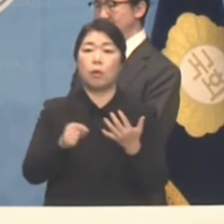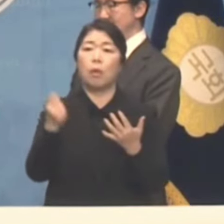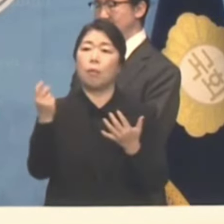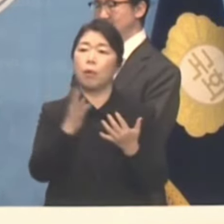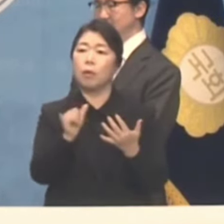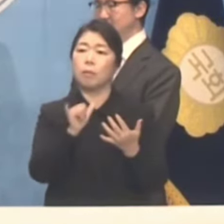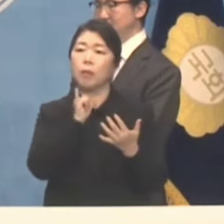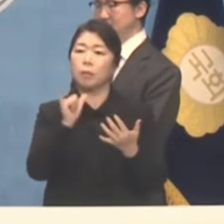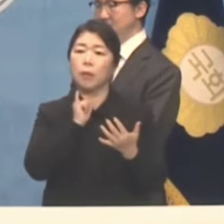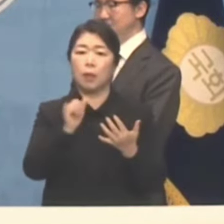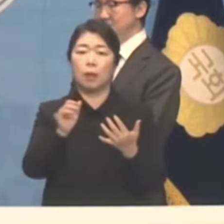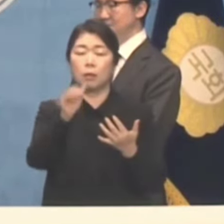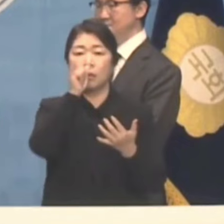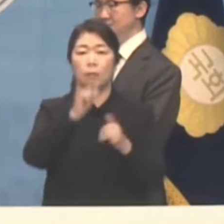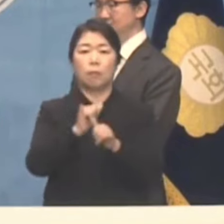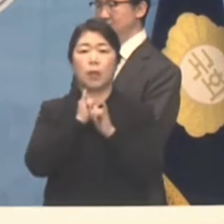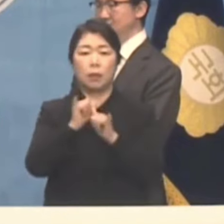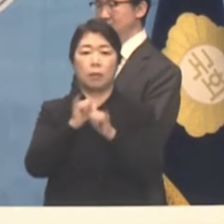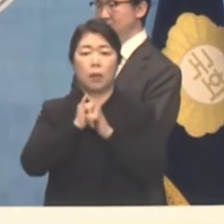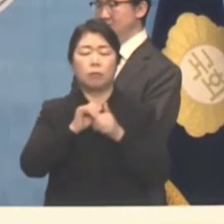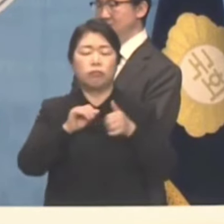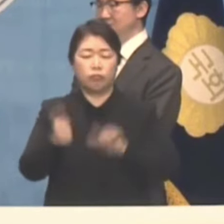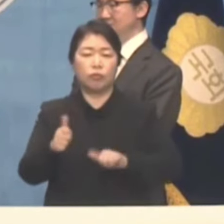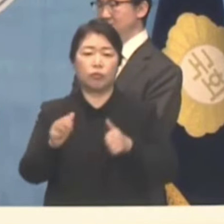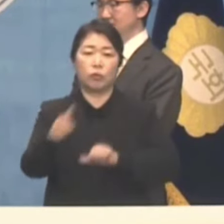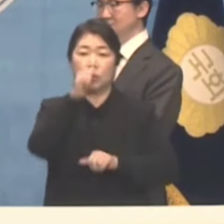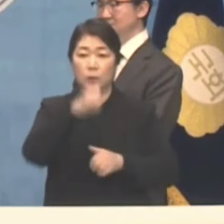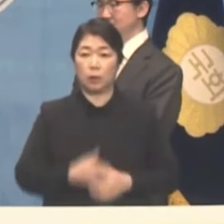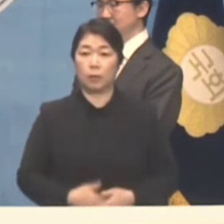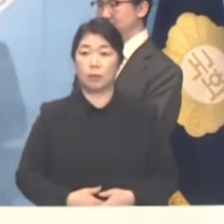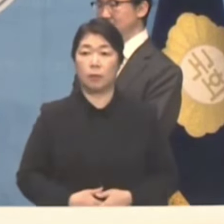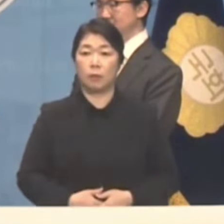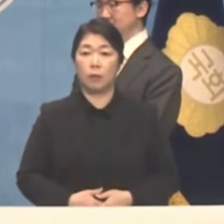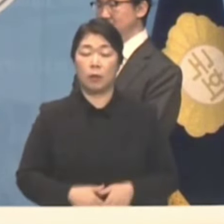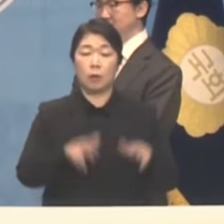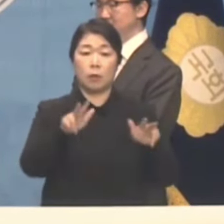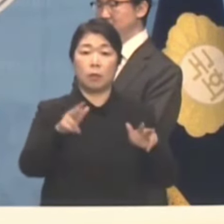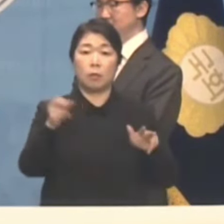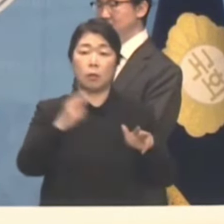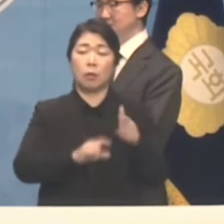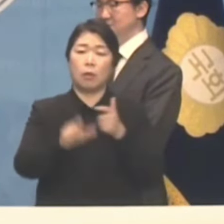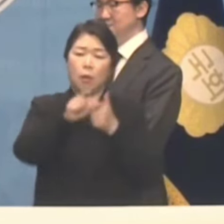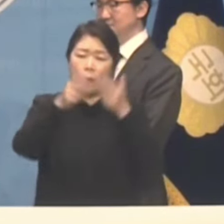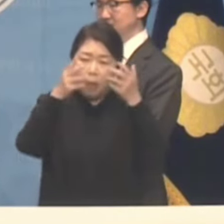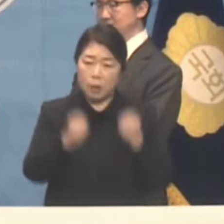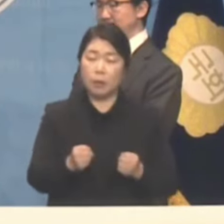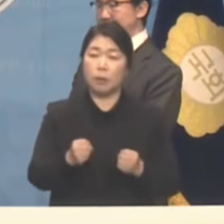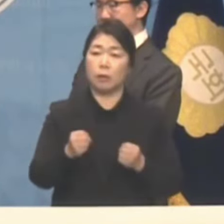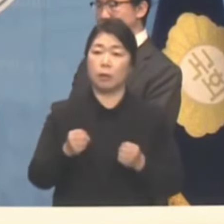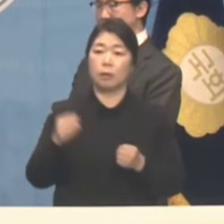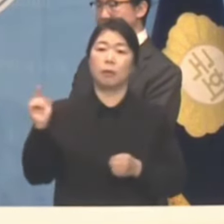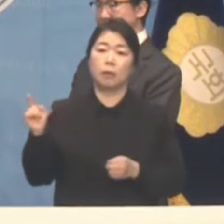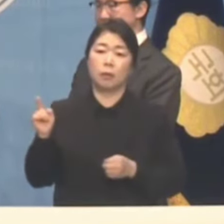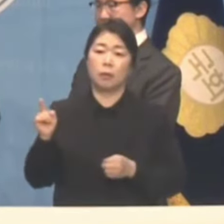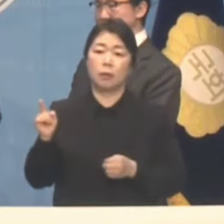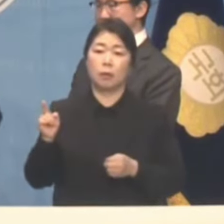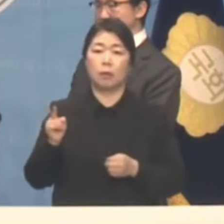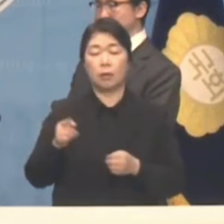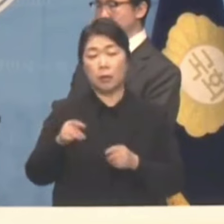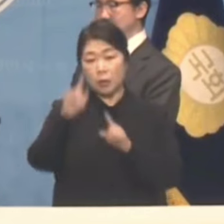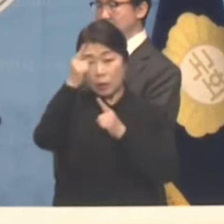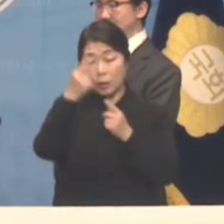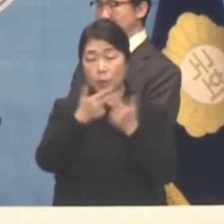많은 마리오네트가 만들어지고 있습니다 더 이상의 마리오네트